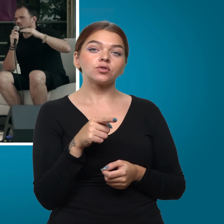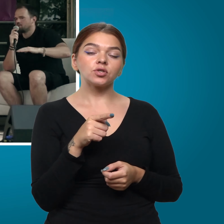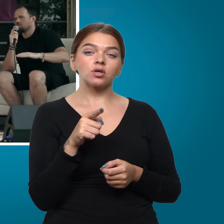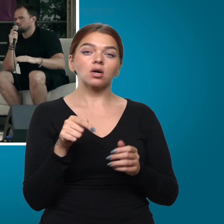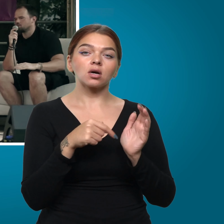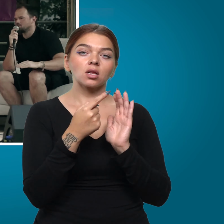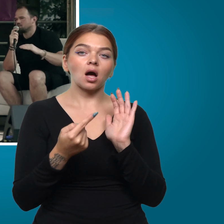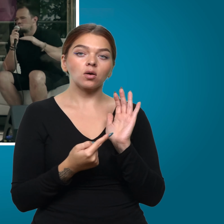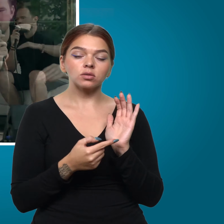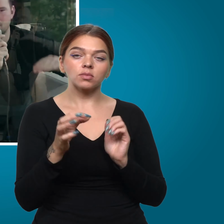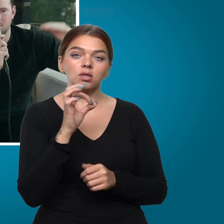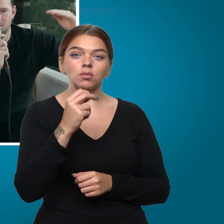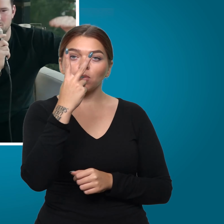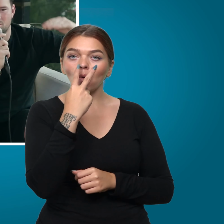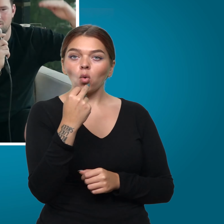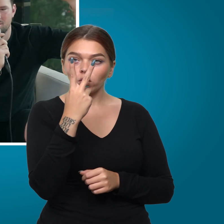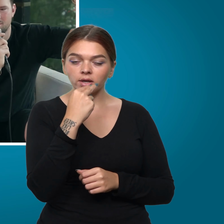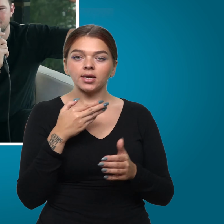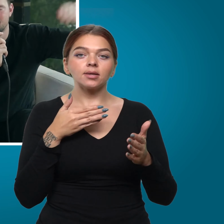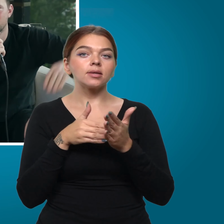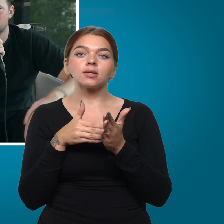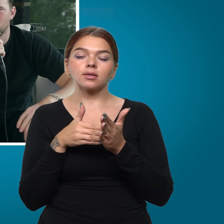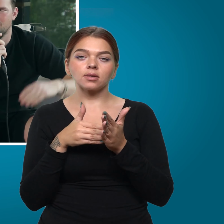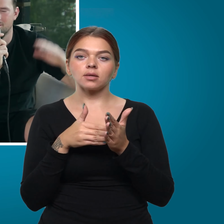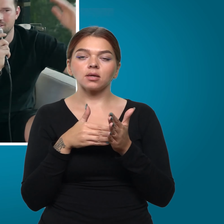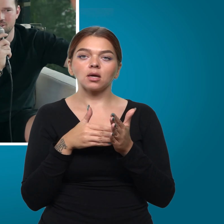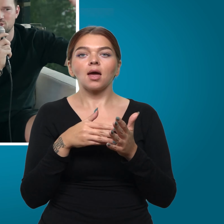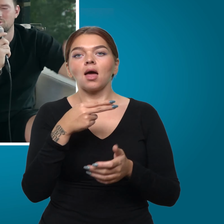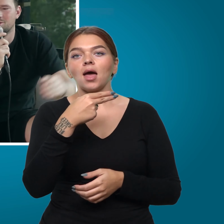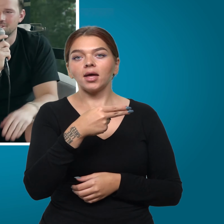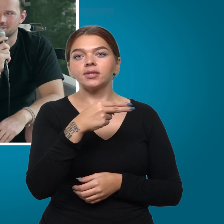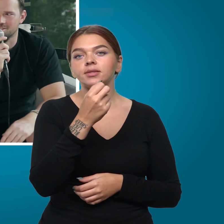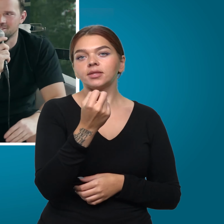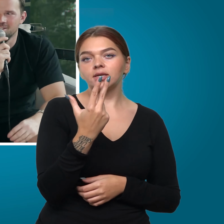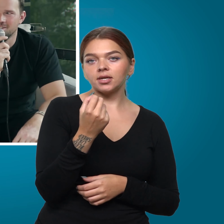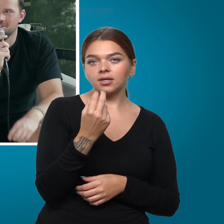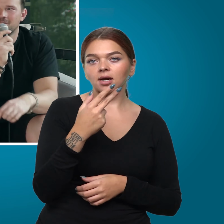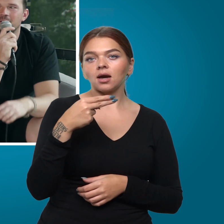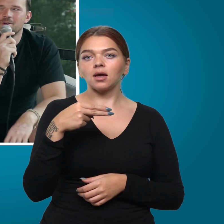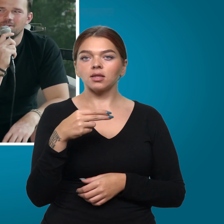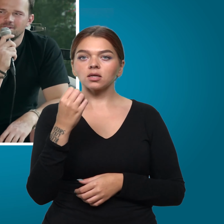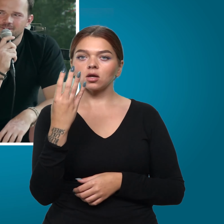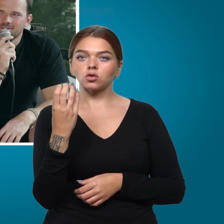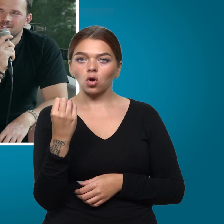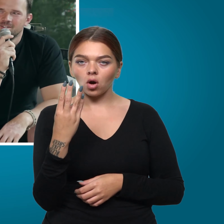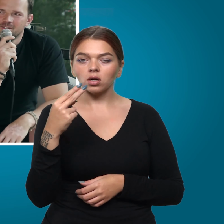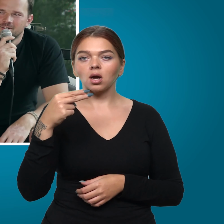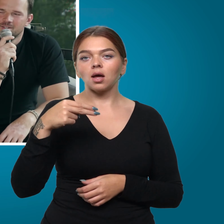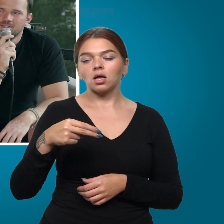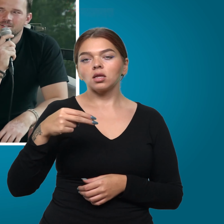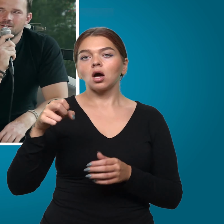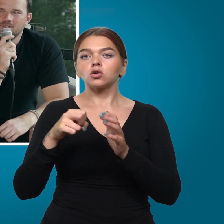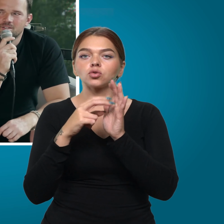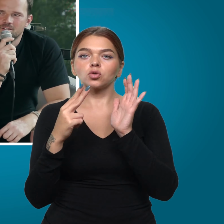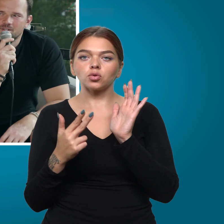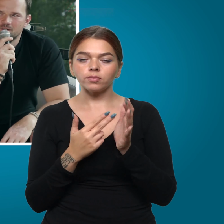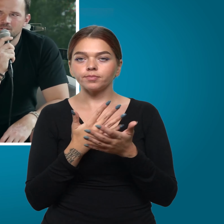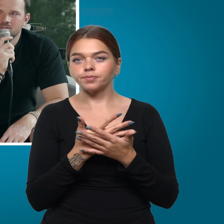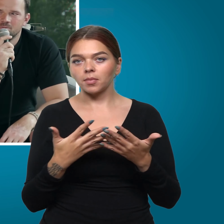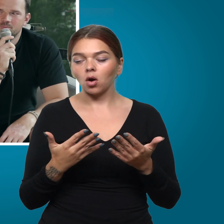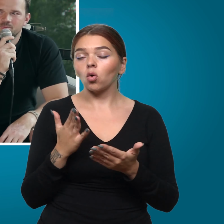einam. Neveltui ten yra N13, N14, N16, N18. Tai... Ar yra dalykų, apie kuriuos negalima kalbėti su